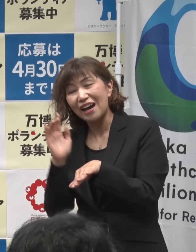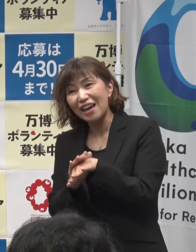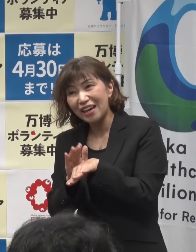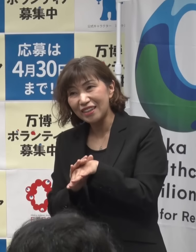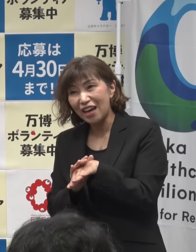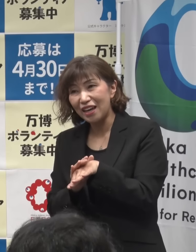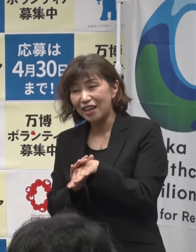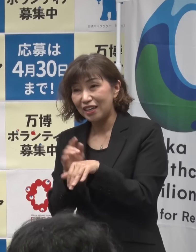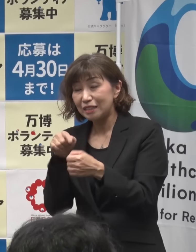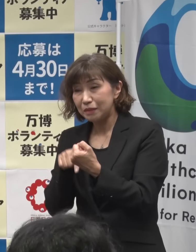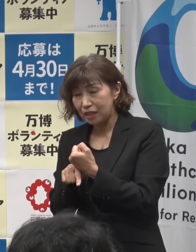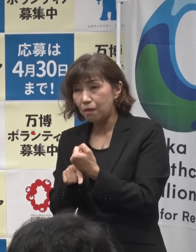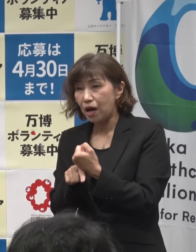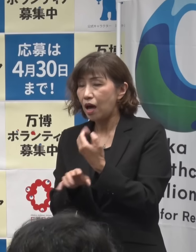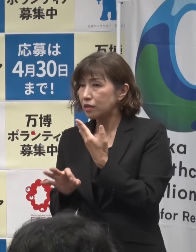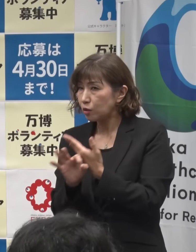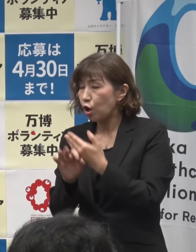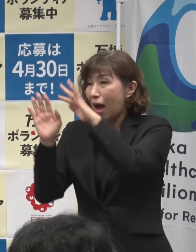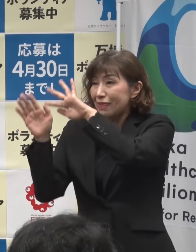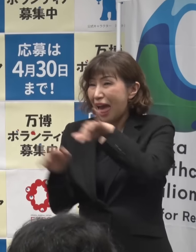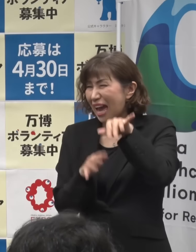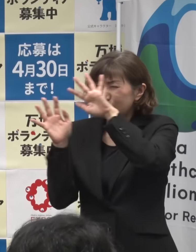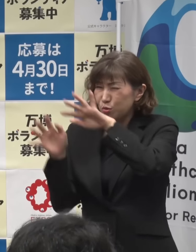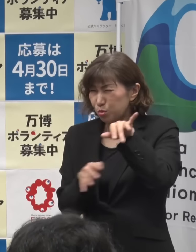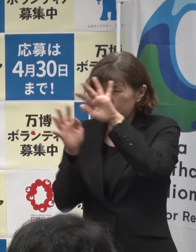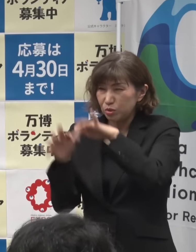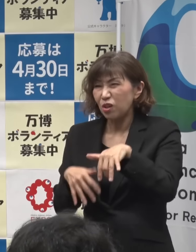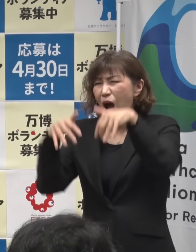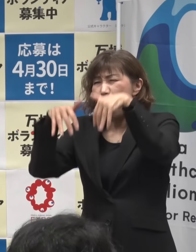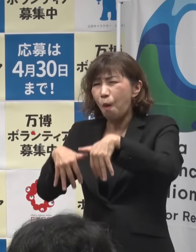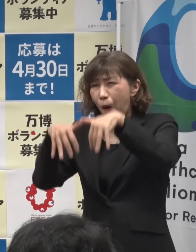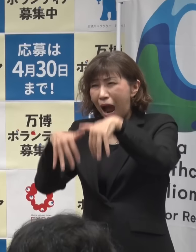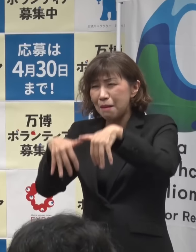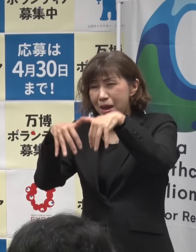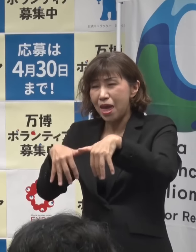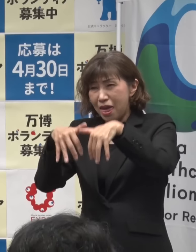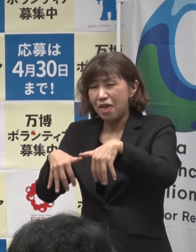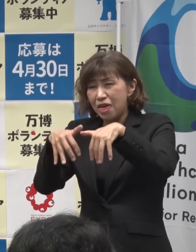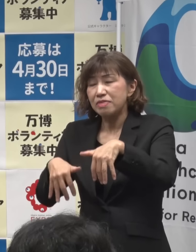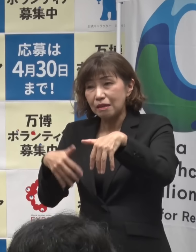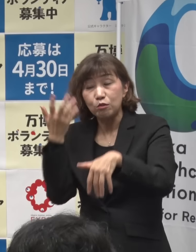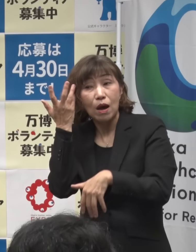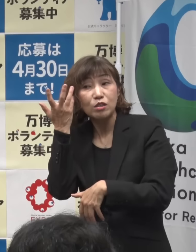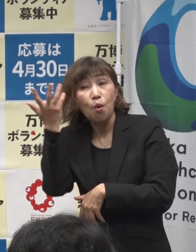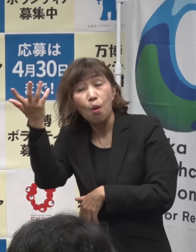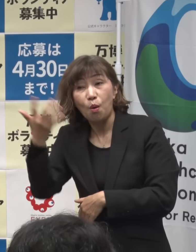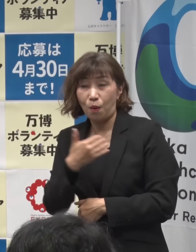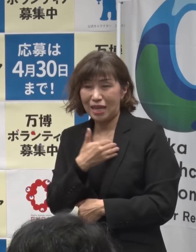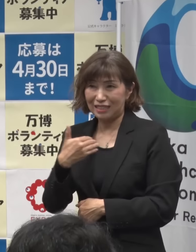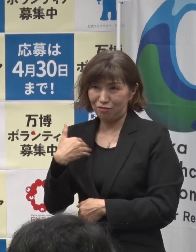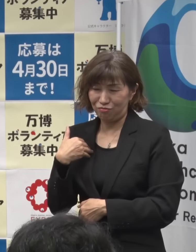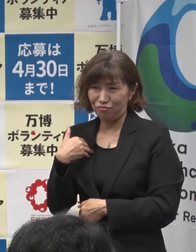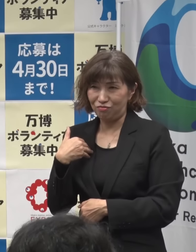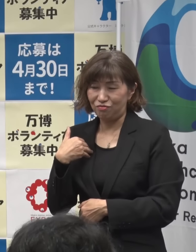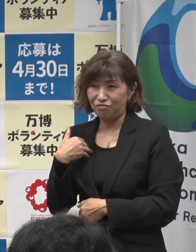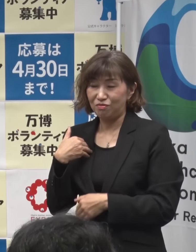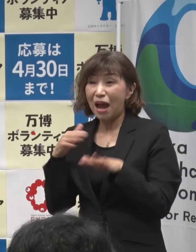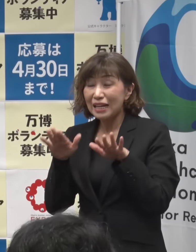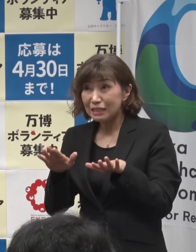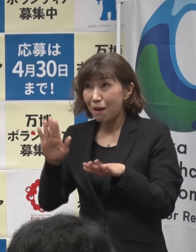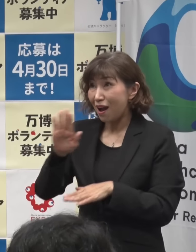まず台風と大雨というのは予測ができます。かなり高い角度で今